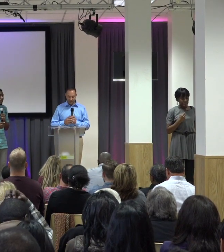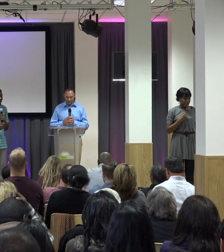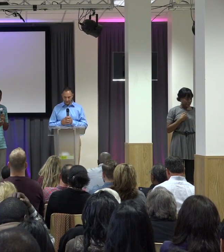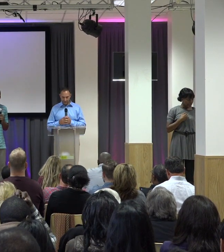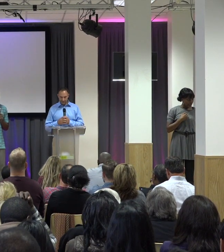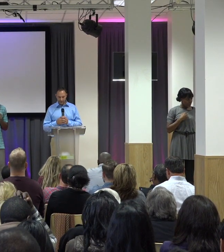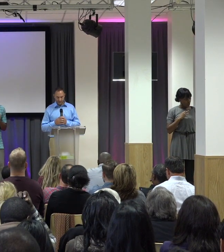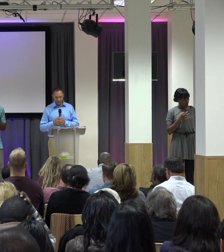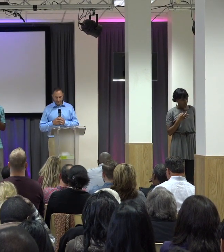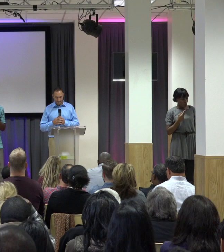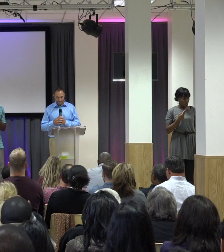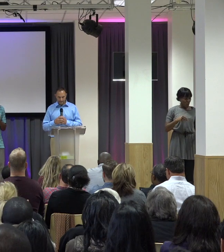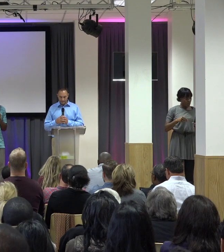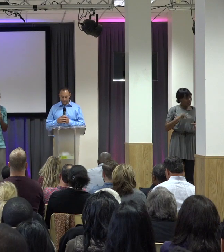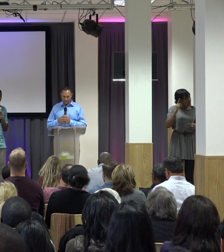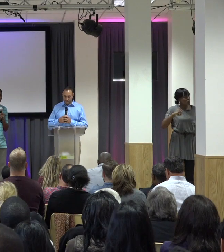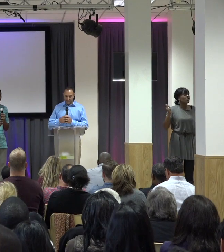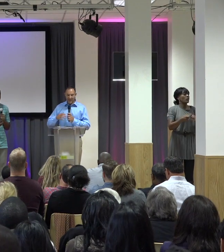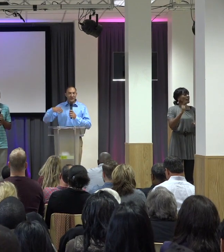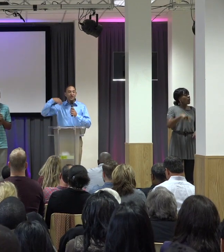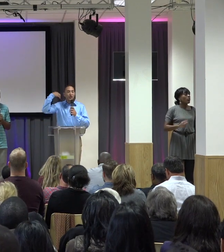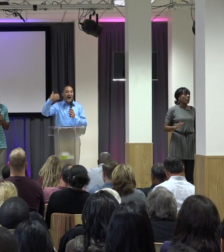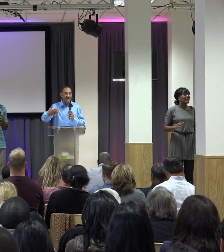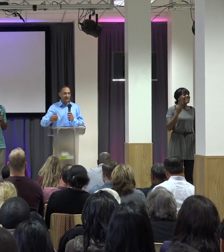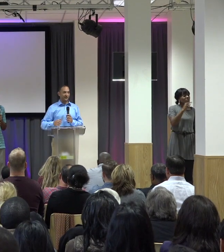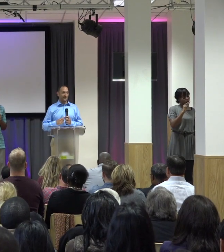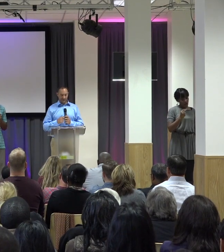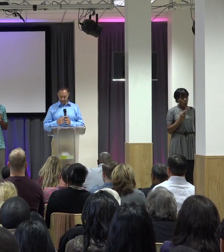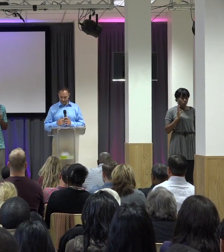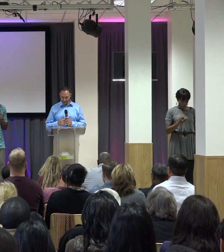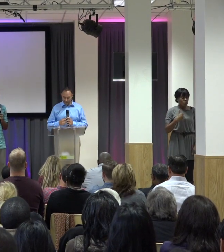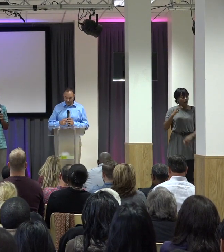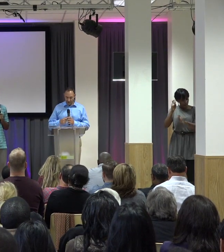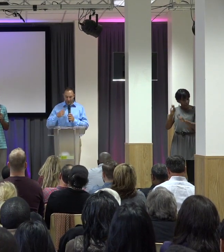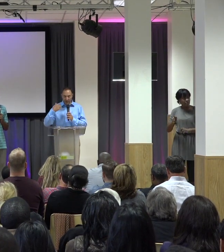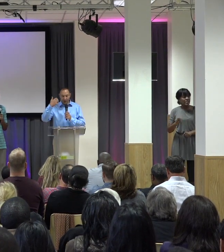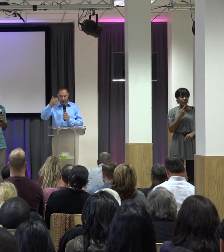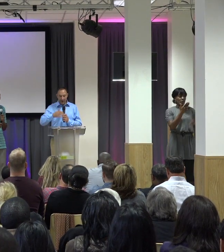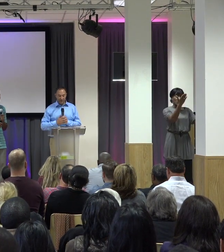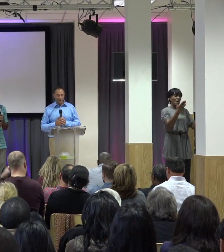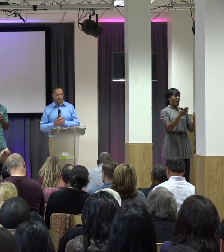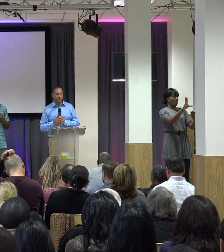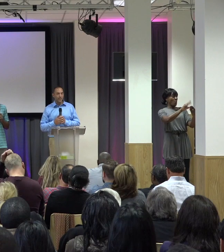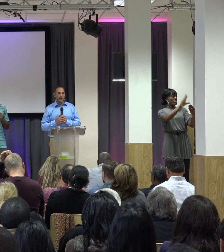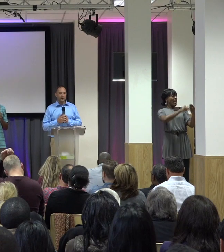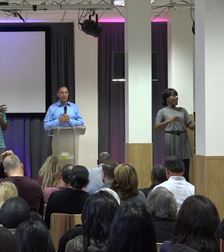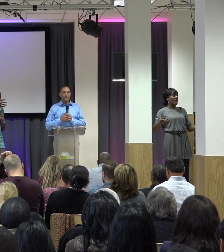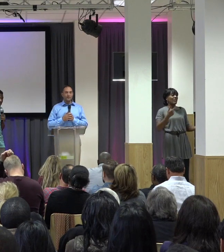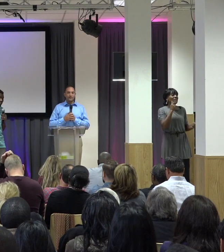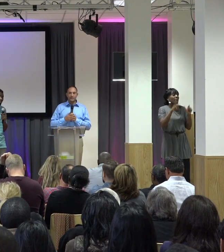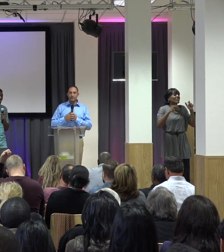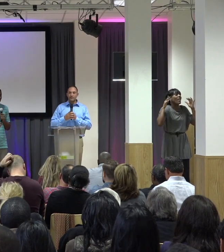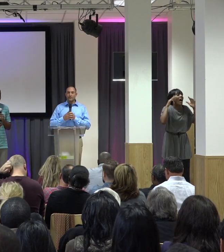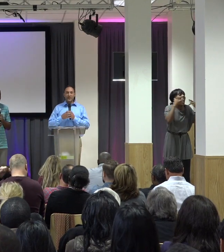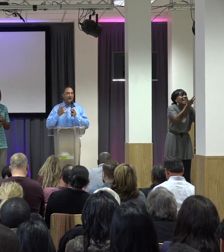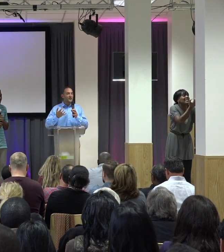example alors je suis convaincu que ta vie est un exemple that is attractive qui attire to people around you les gens qui sont